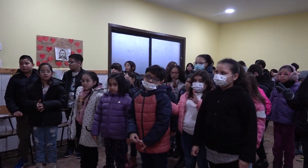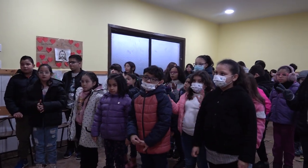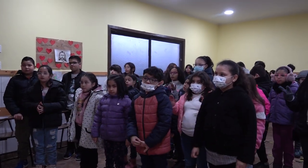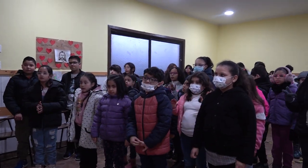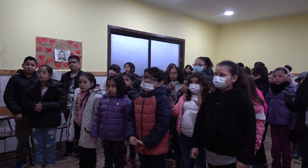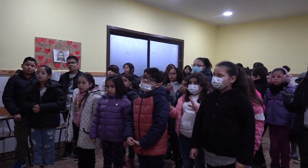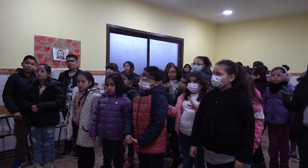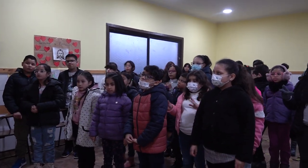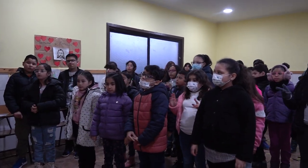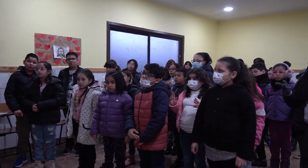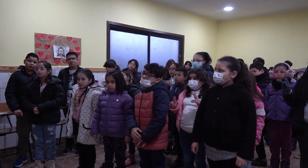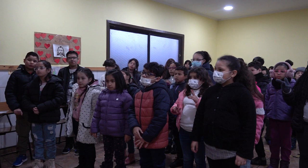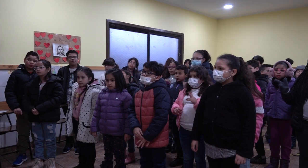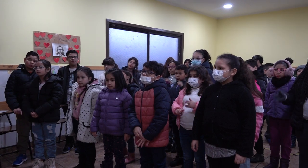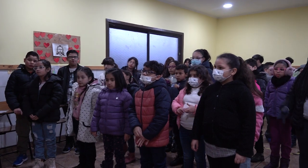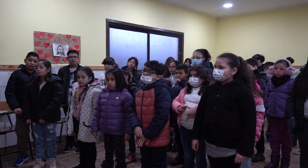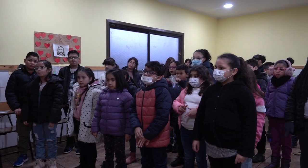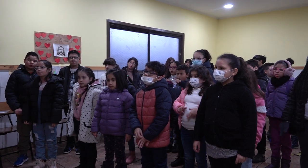nube dice: